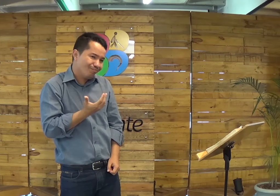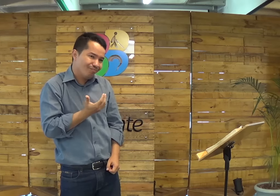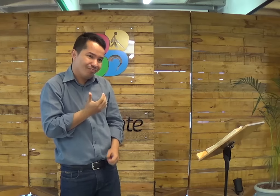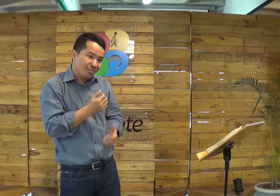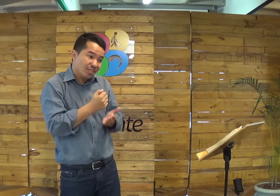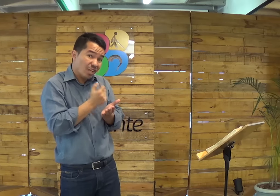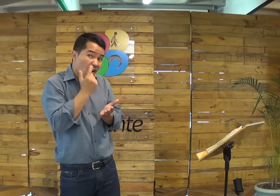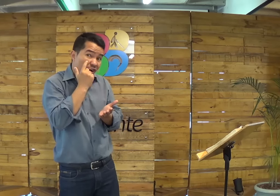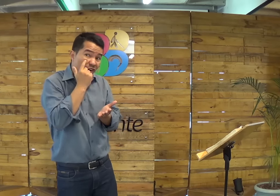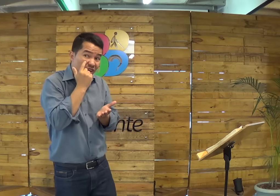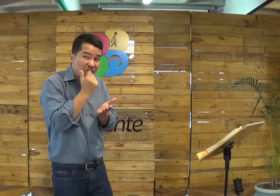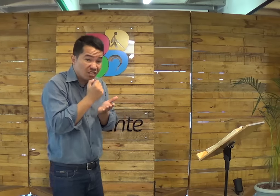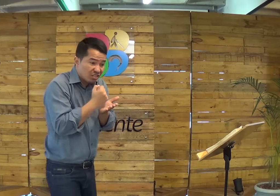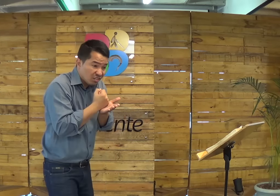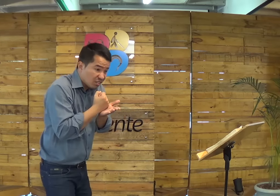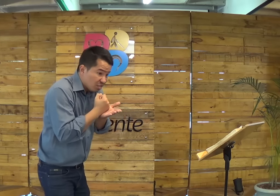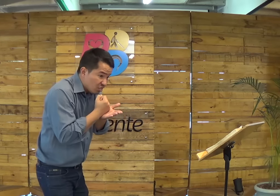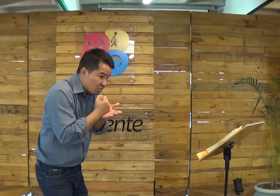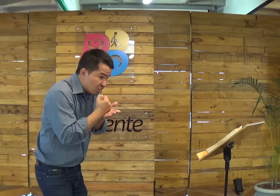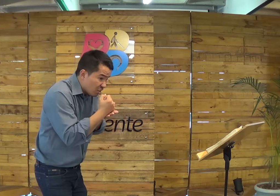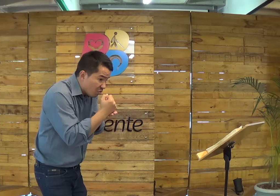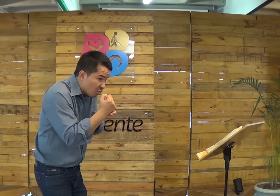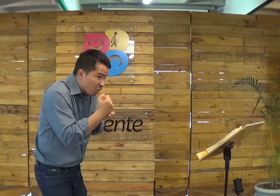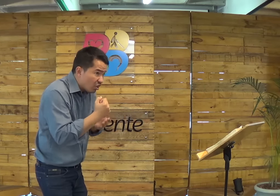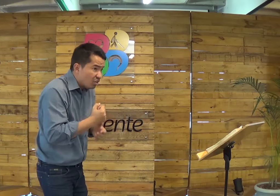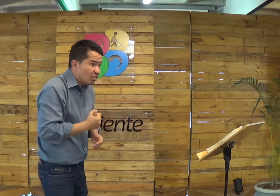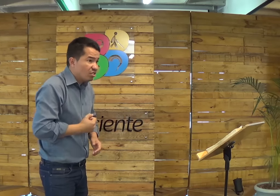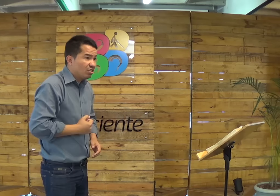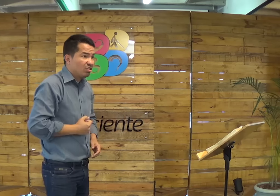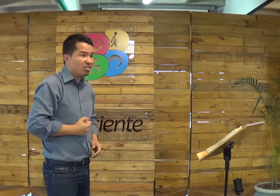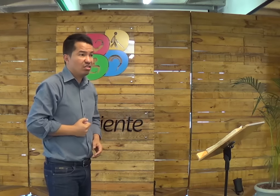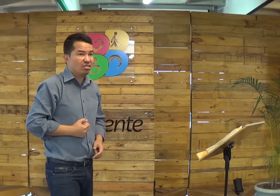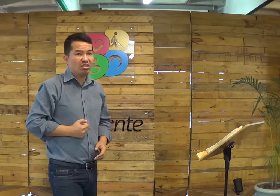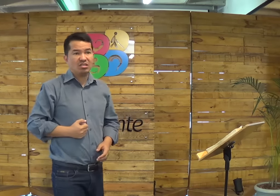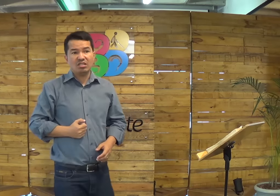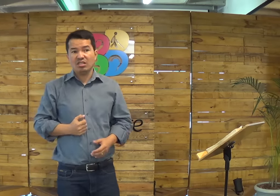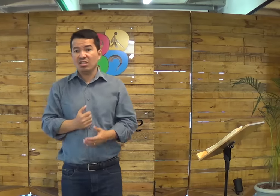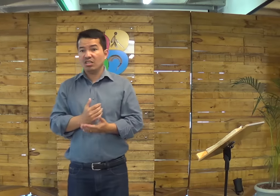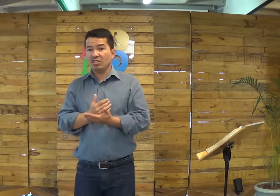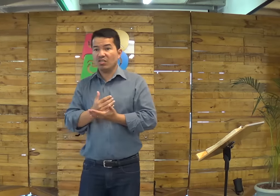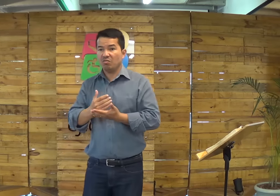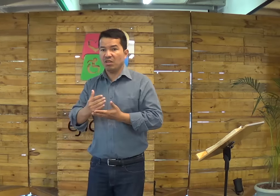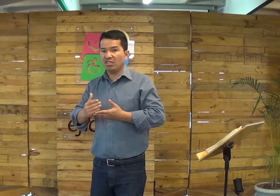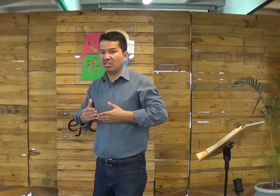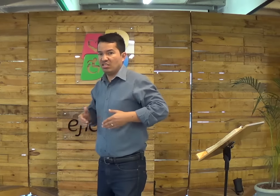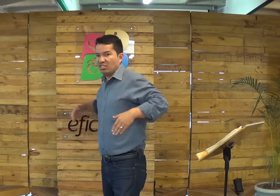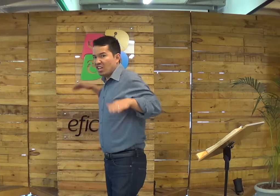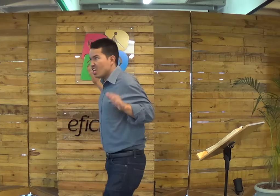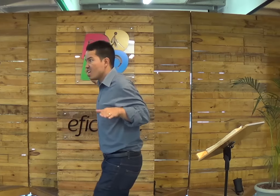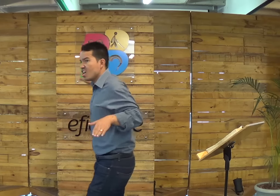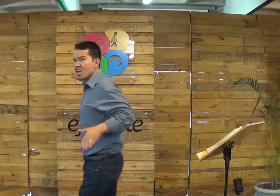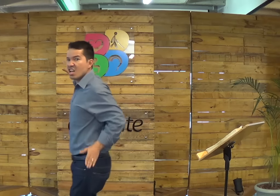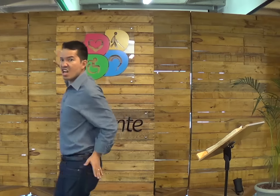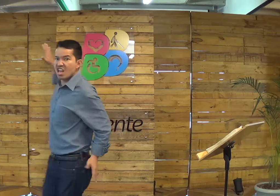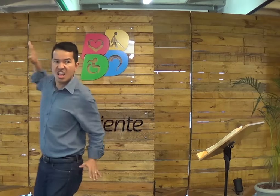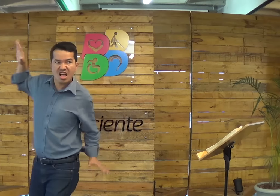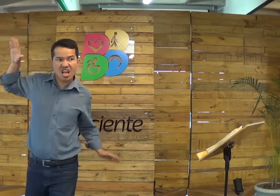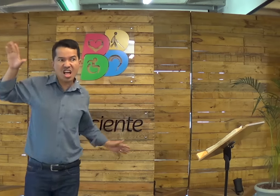dá olha aqui ó já foi e daí o que que acontece vem lá